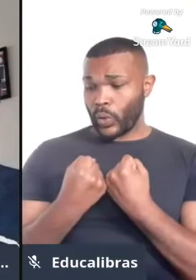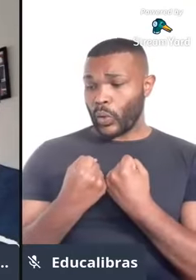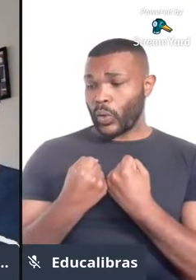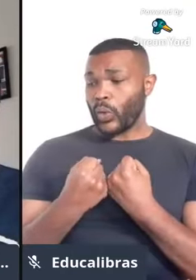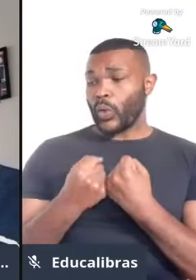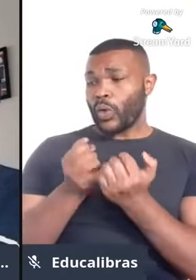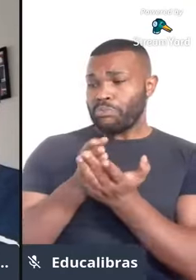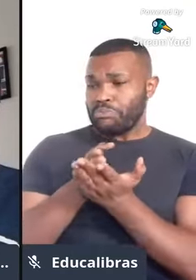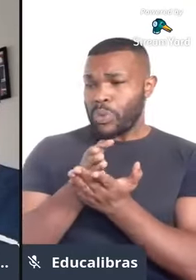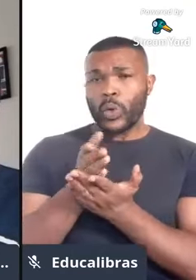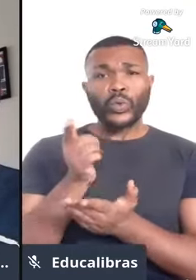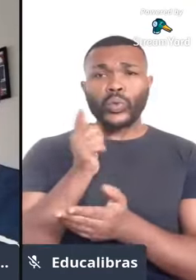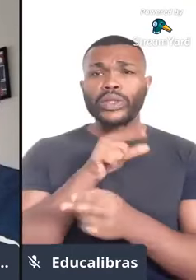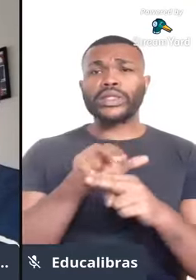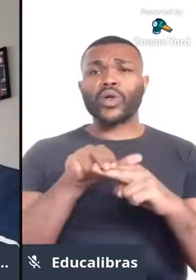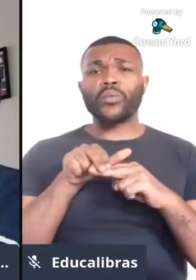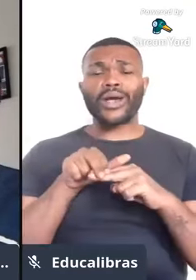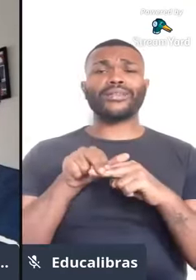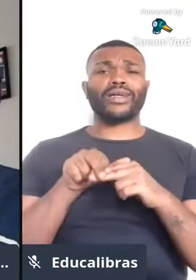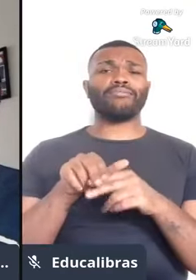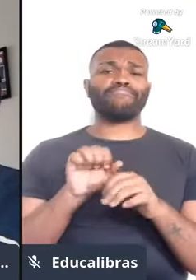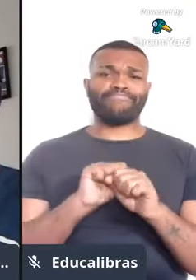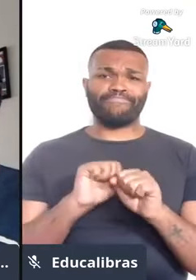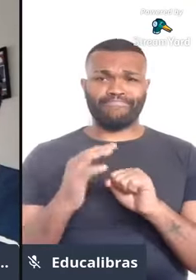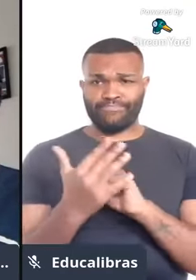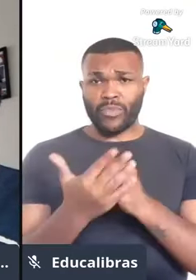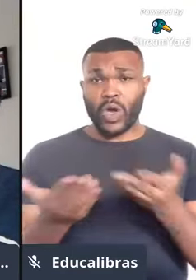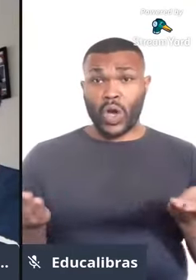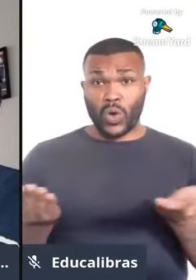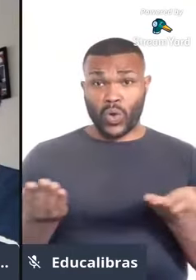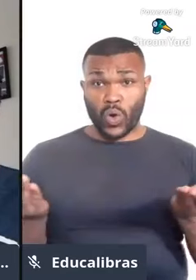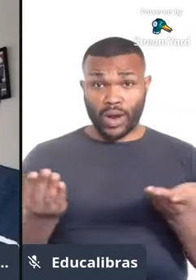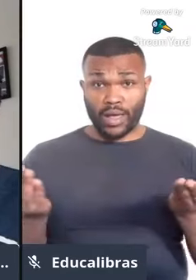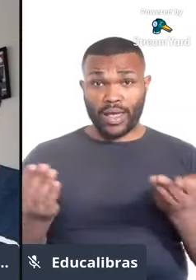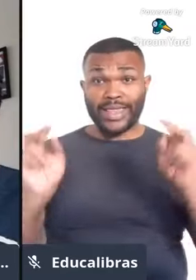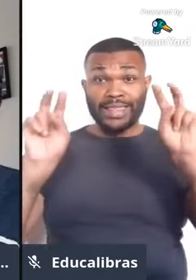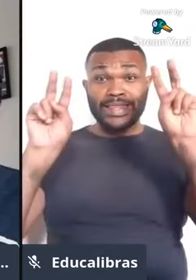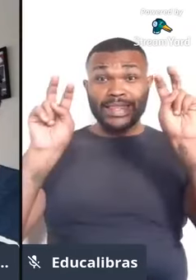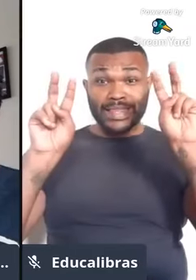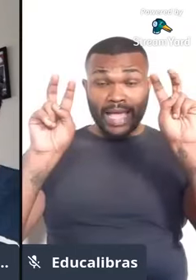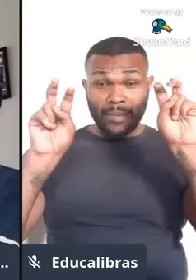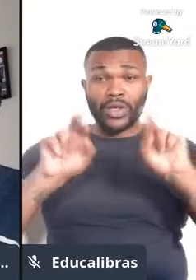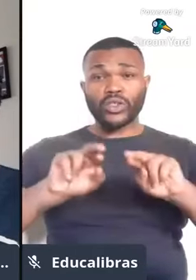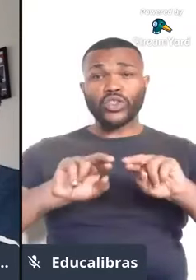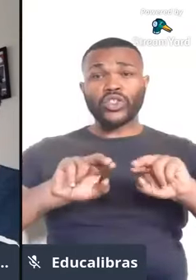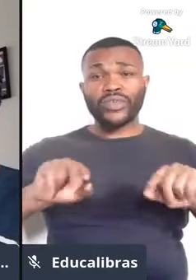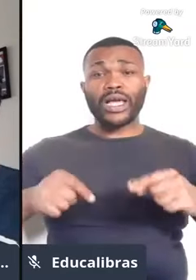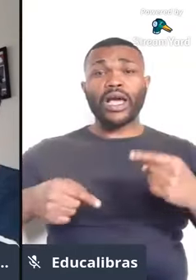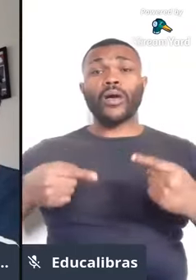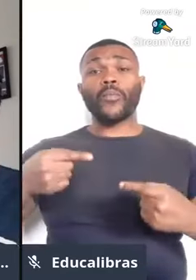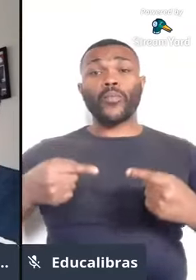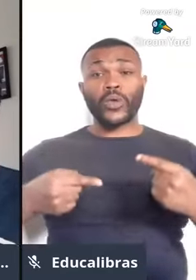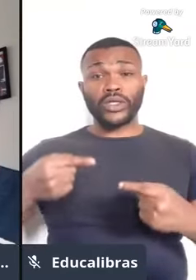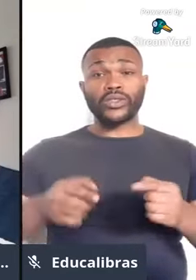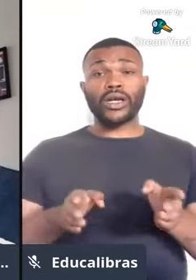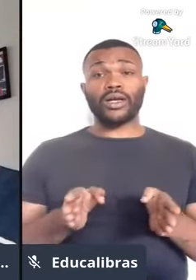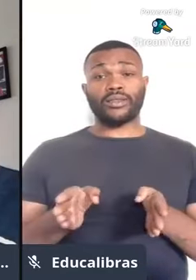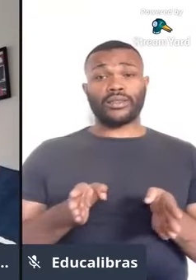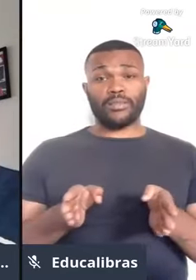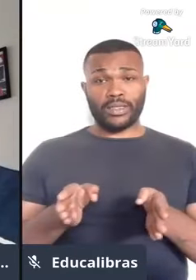causa dessa crise, que chamava a dimensão política da acessibilidade.